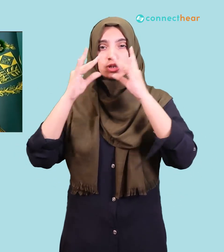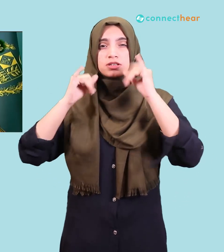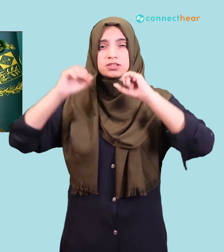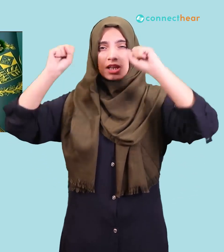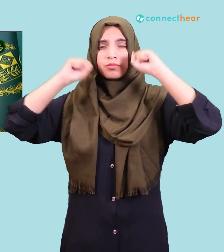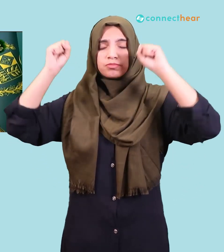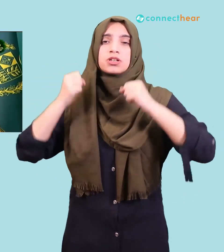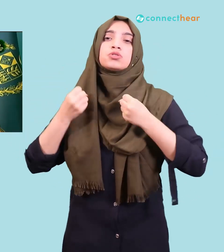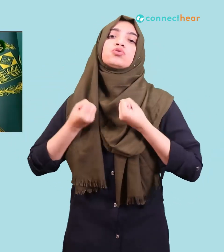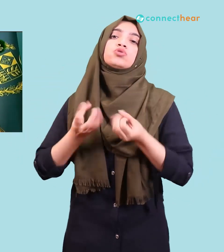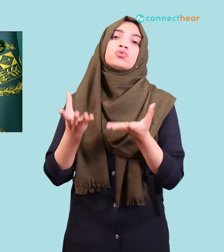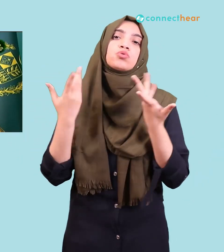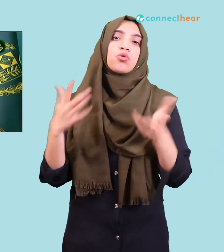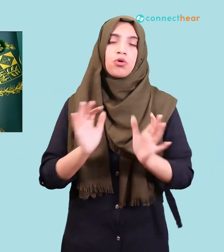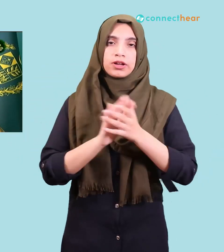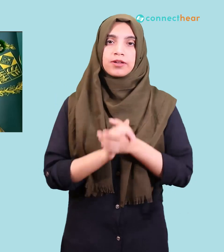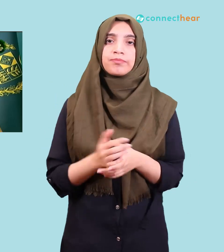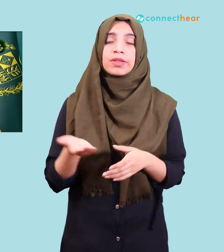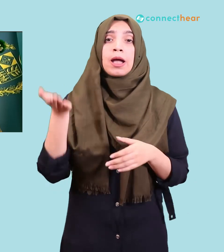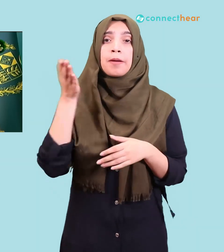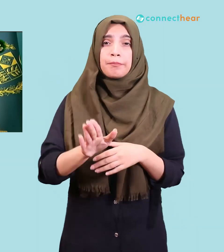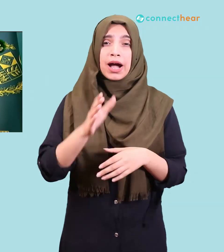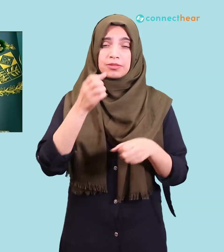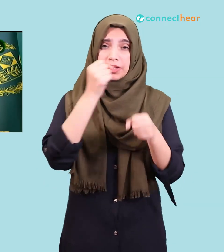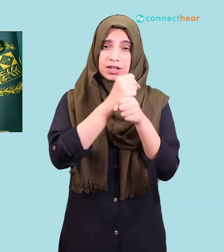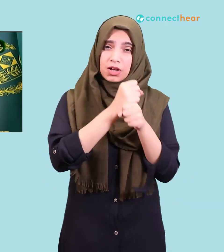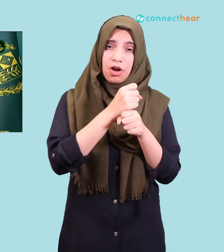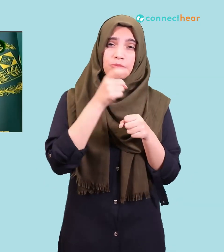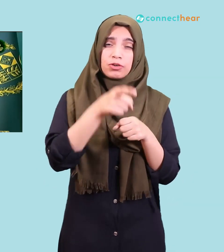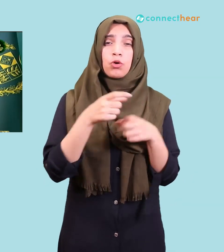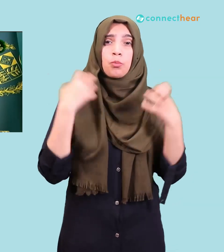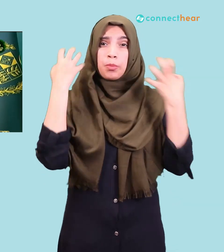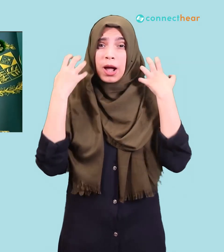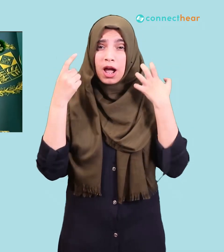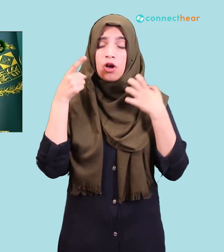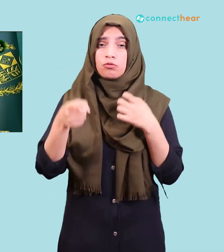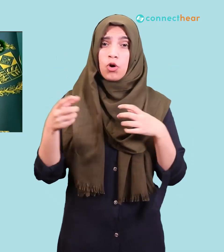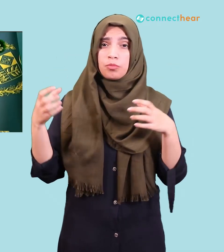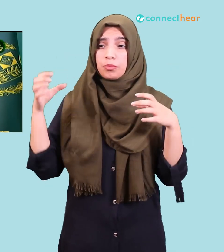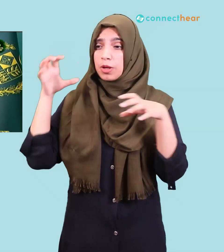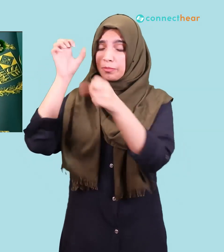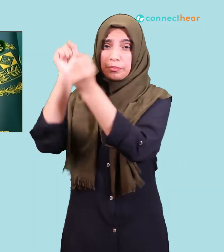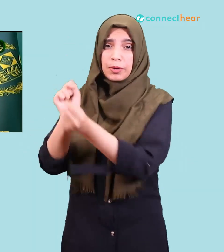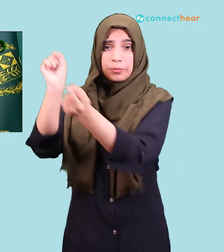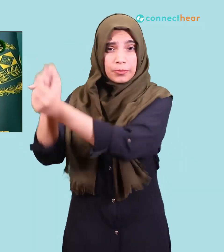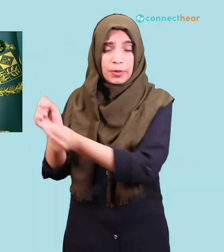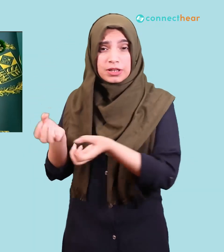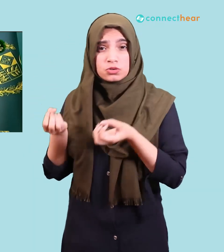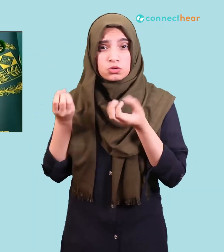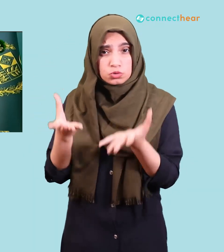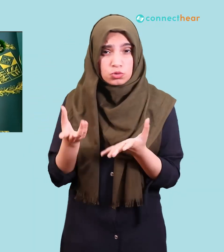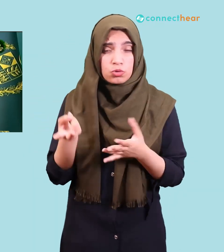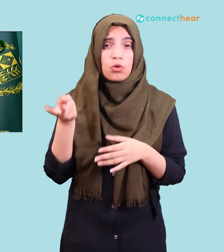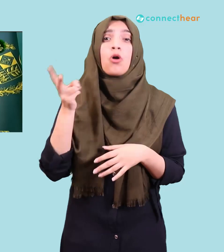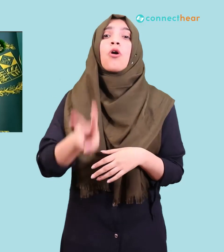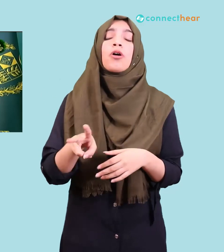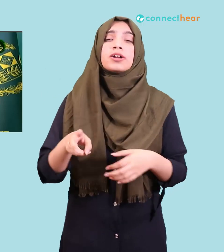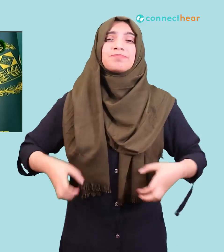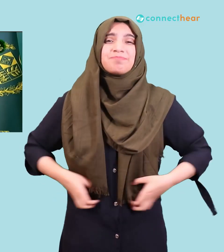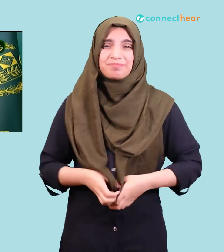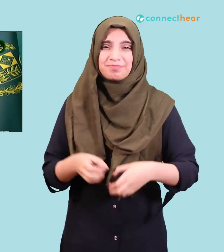یہ اریسٹ ہوئے. اب میں صرف آپ کو بتانا چاہتا ہوں کہ اس سے اب تک ہوا کیا ہے ہمارے ملک میں. ذرا دیکھ